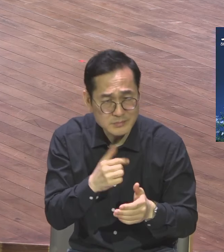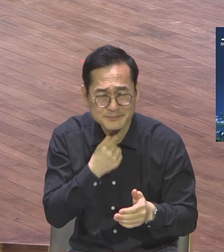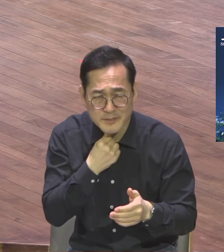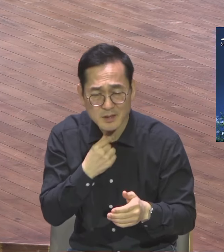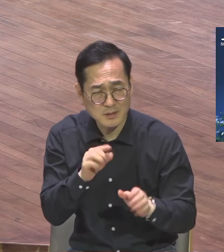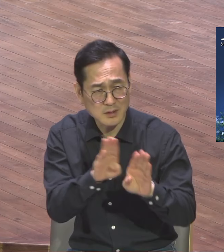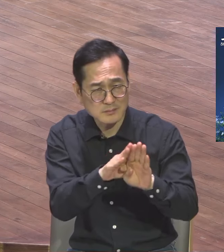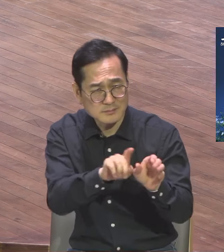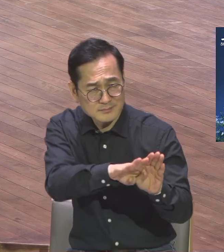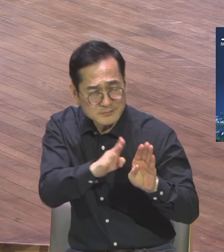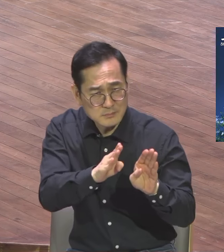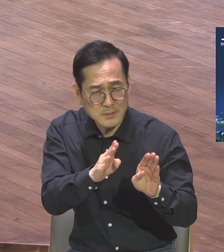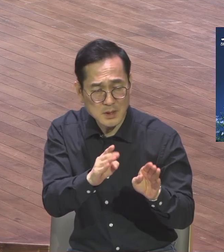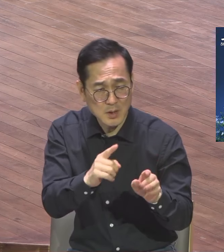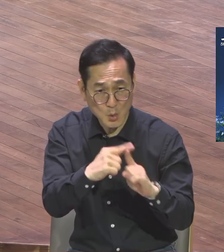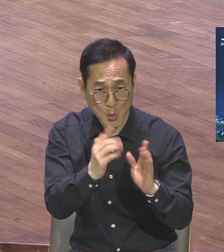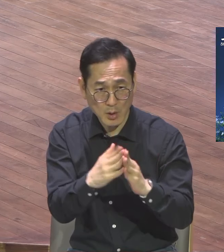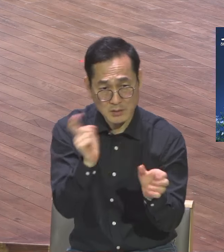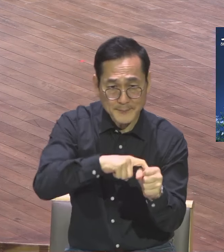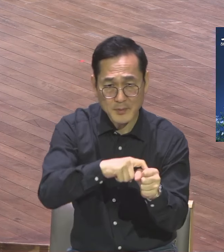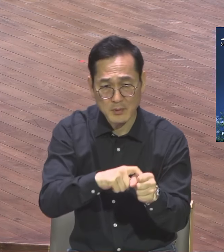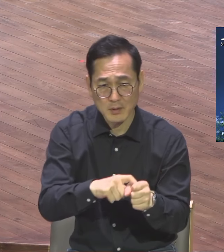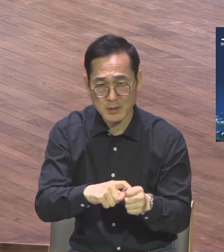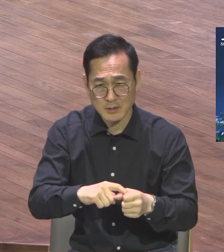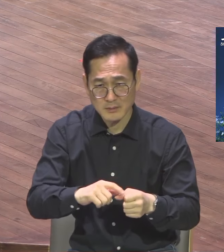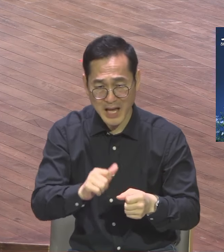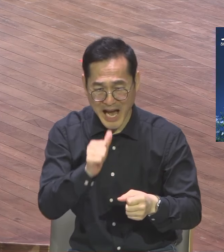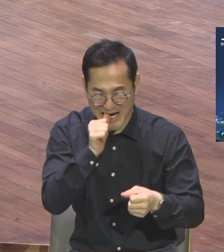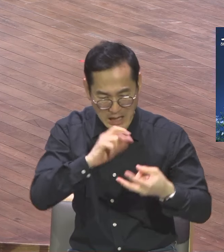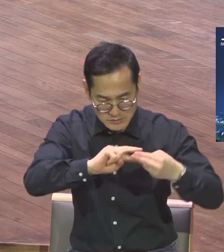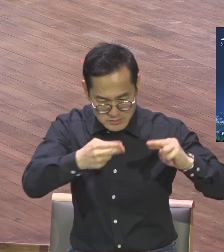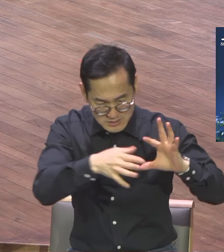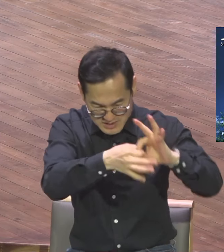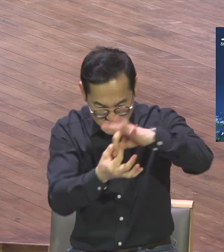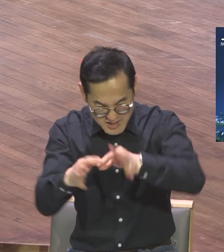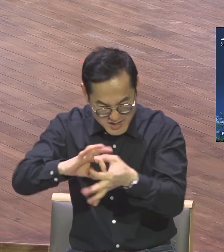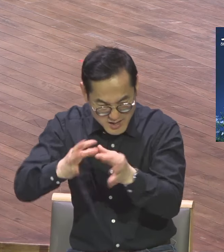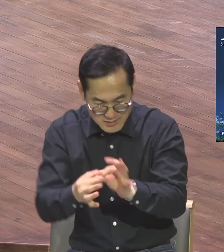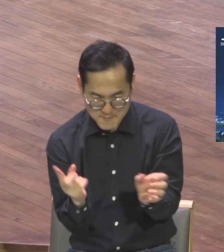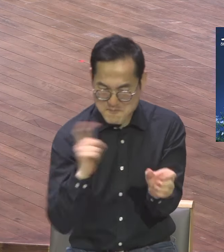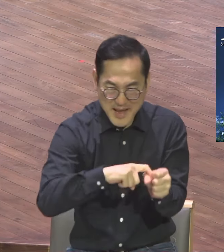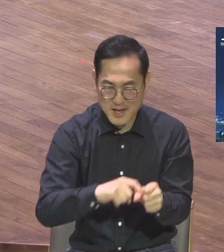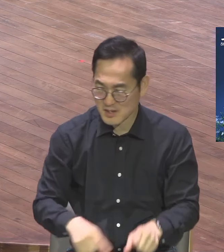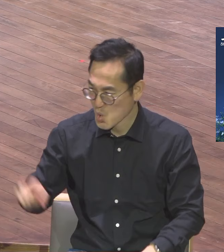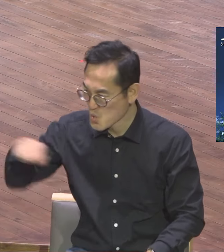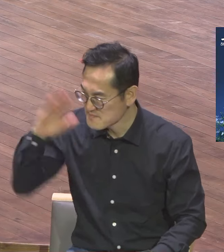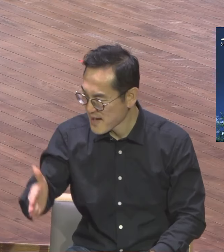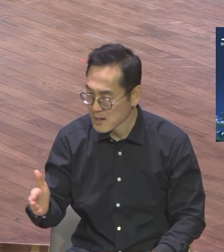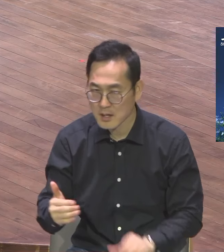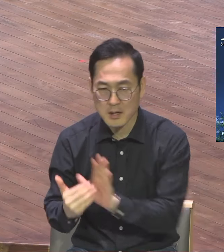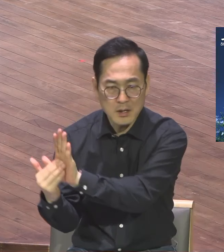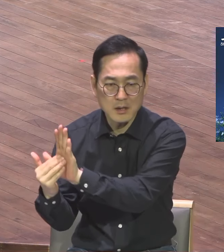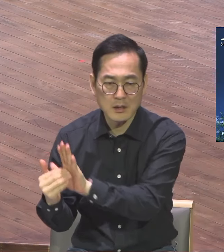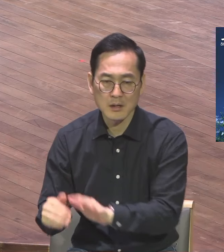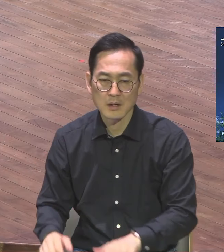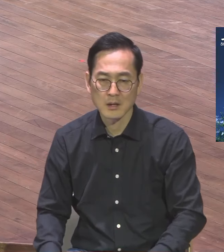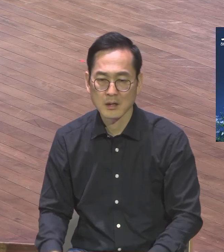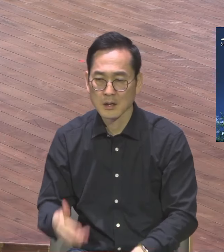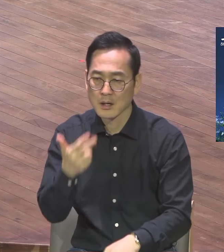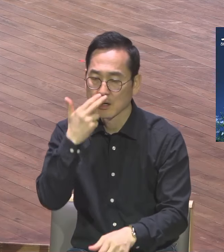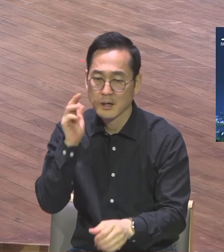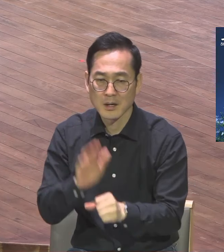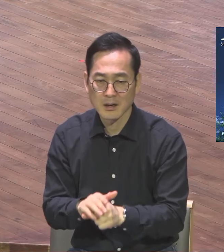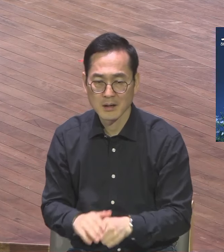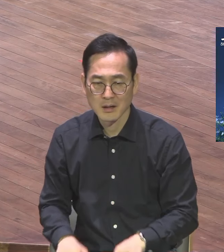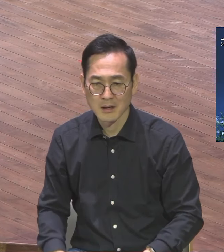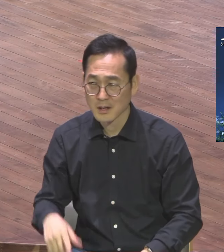교회를 세호랑을 채워. 나 처음 봤어요. 아무리 싸워도 세호랑은 안 채웁니다. 교회는 세고